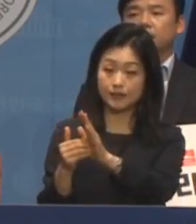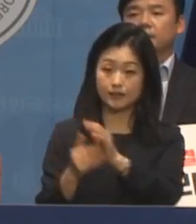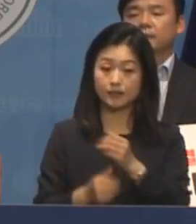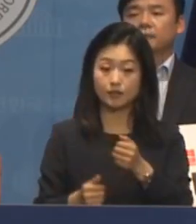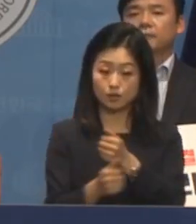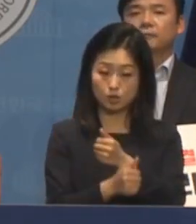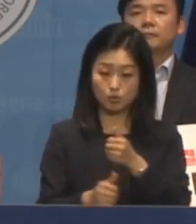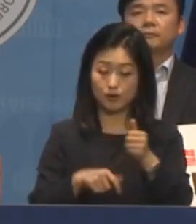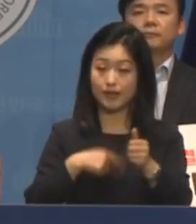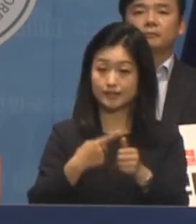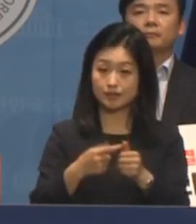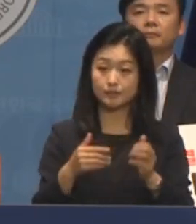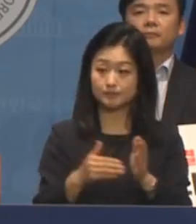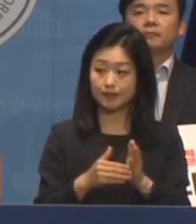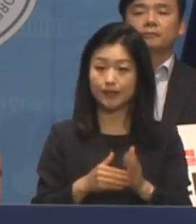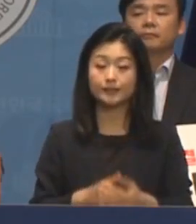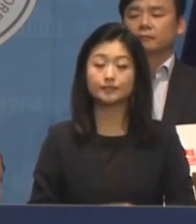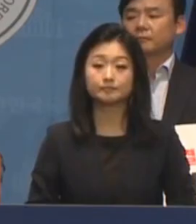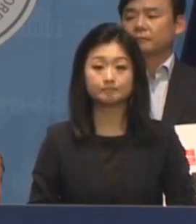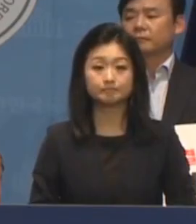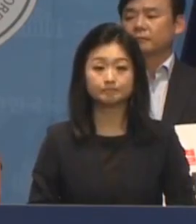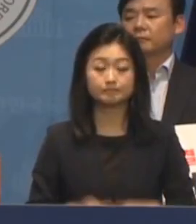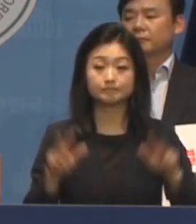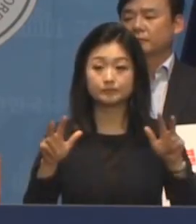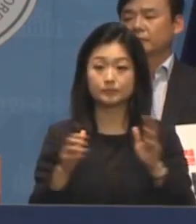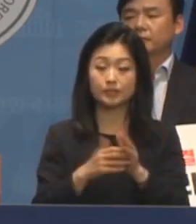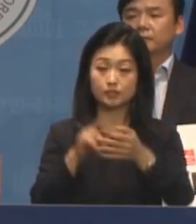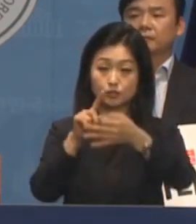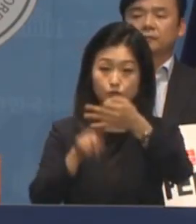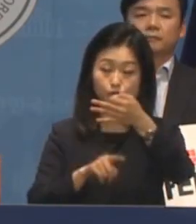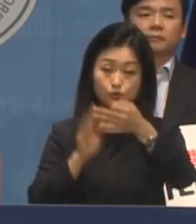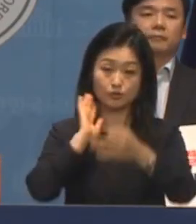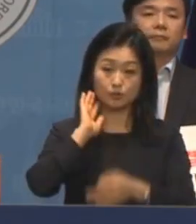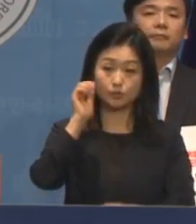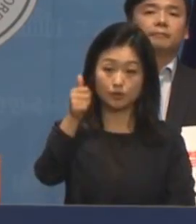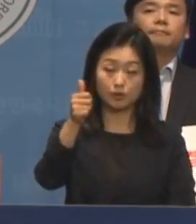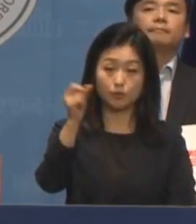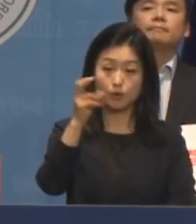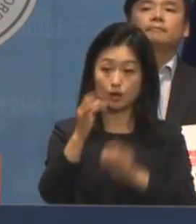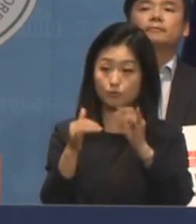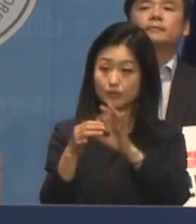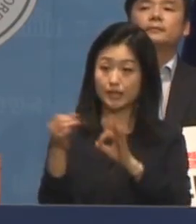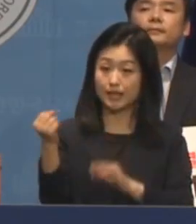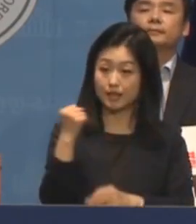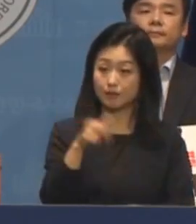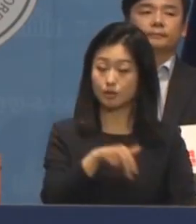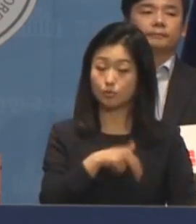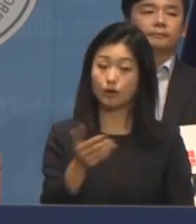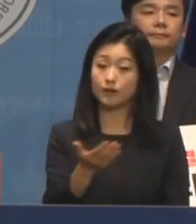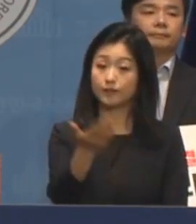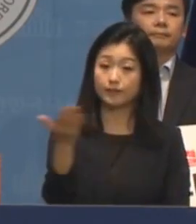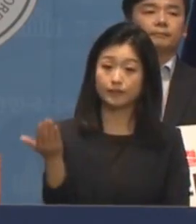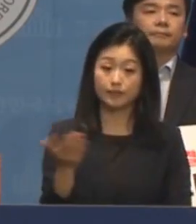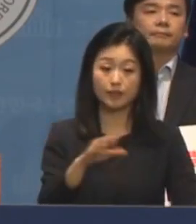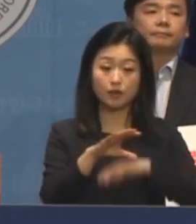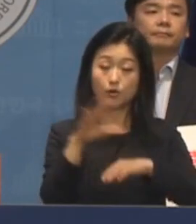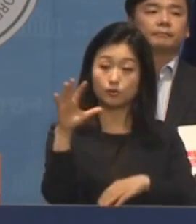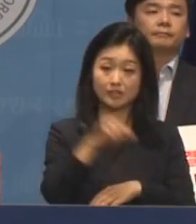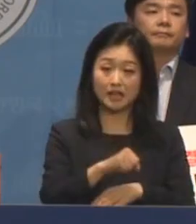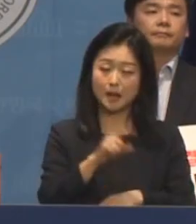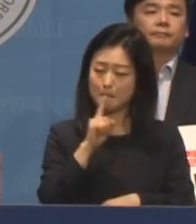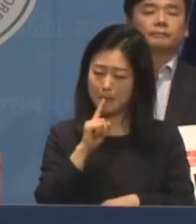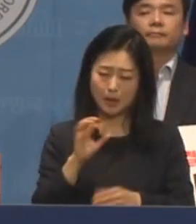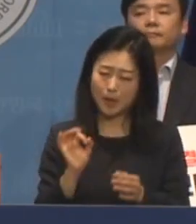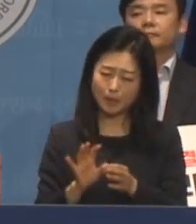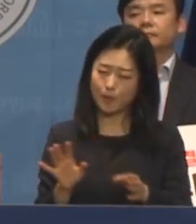공동대책위원회에 함께하고 있습니다. 그동안 윤석열 대통령과 국민의힘 의원들은 언론장악은 있을 수도